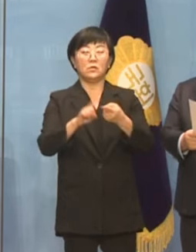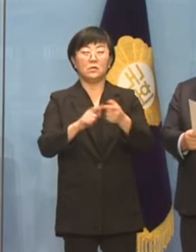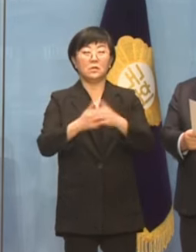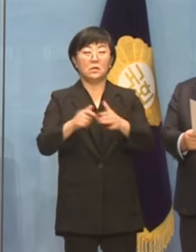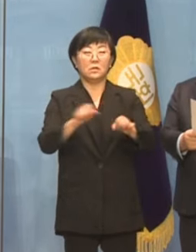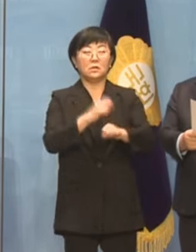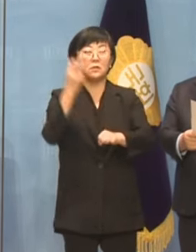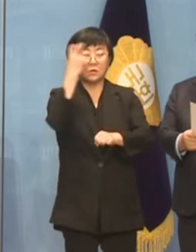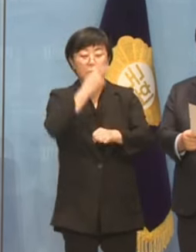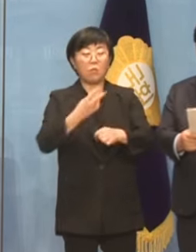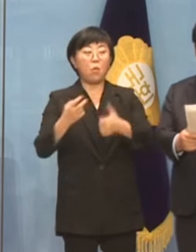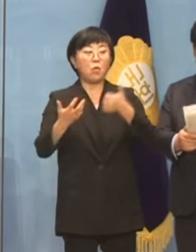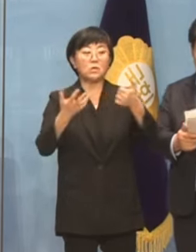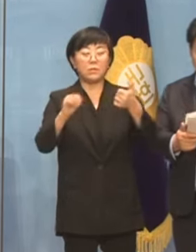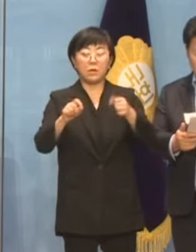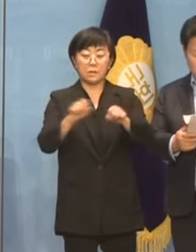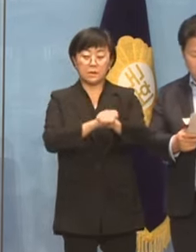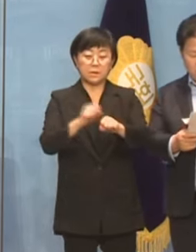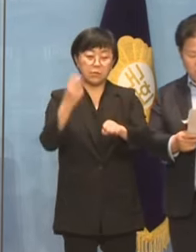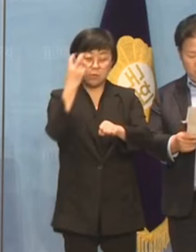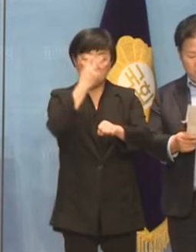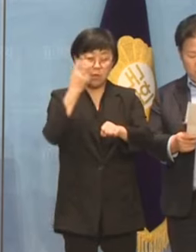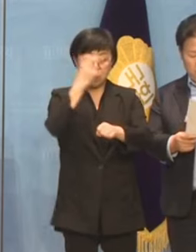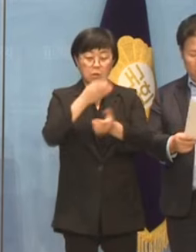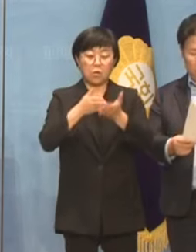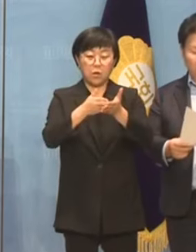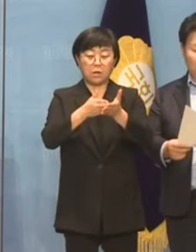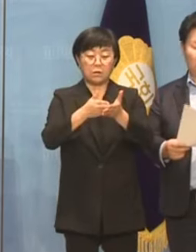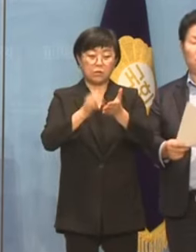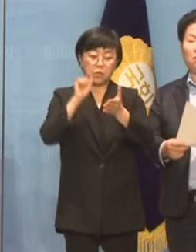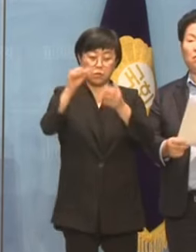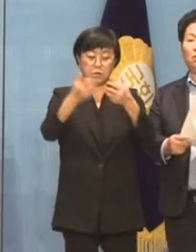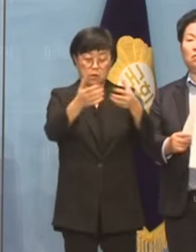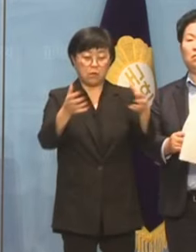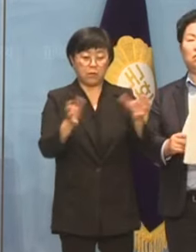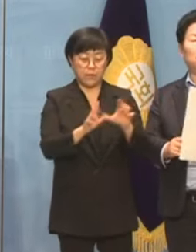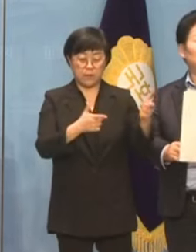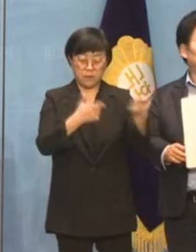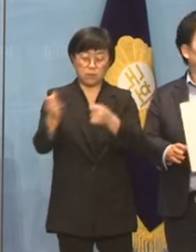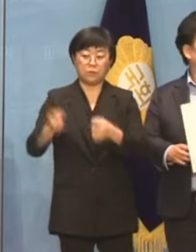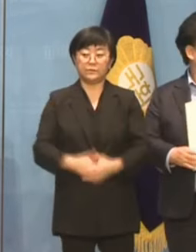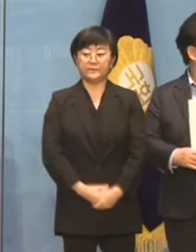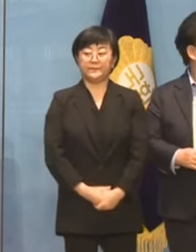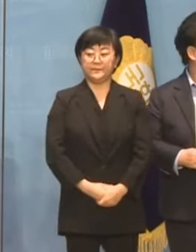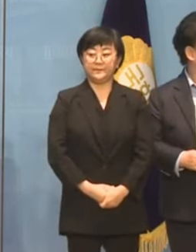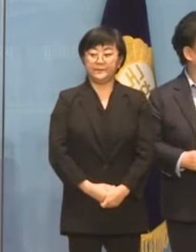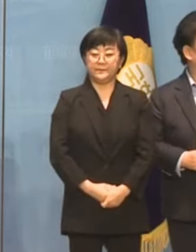김건희 특검 50억 클럽 특검을 요구하는 농성 의원단 일동.